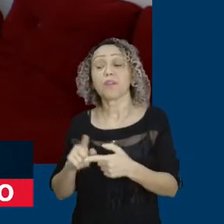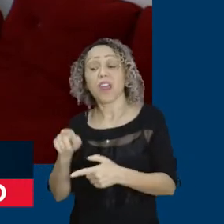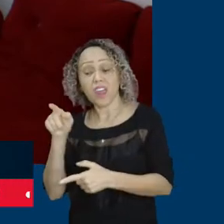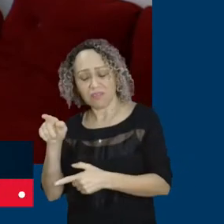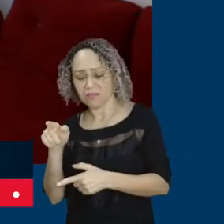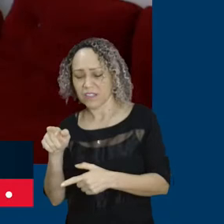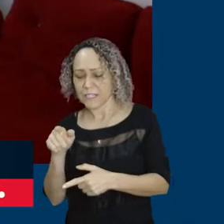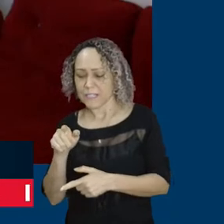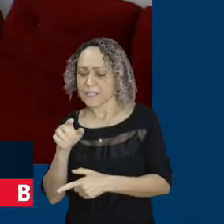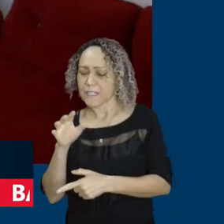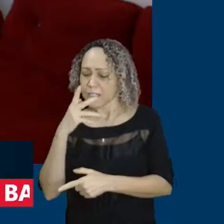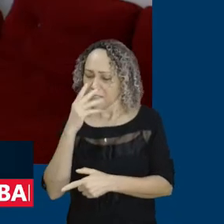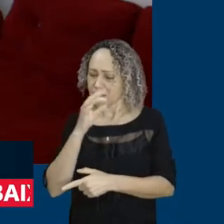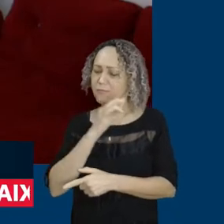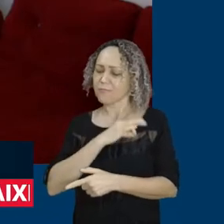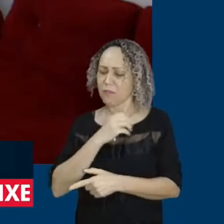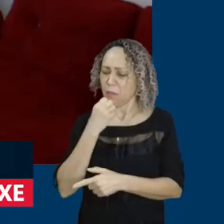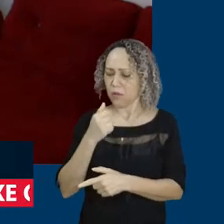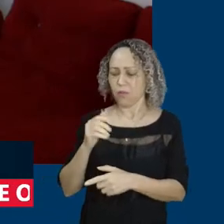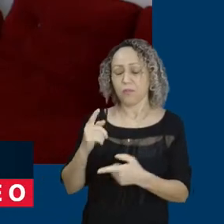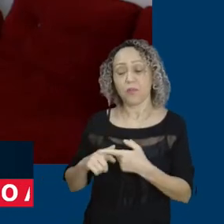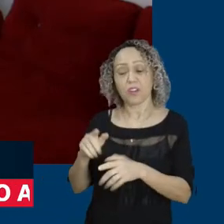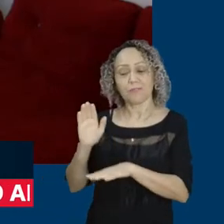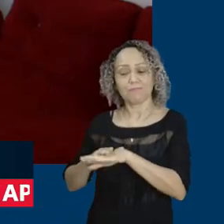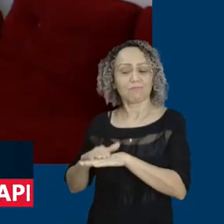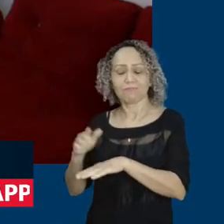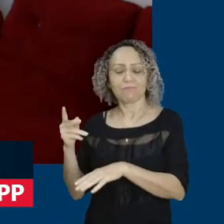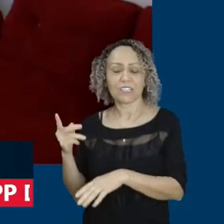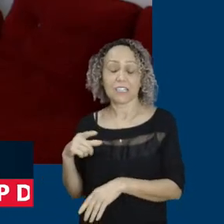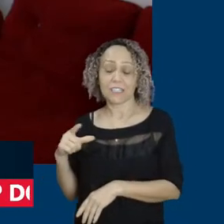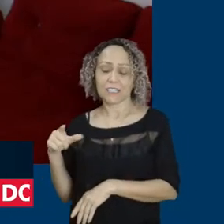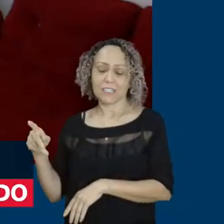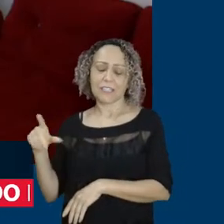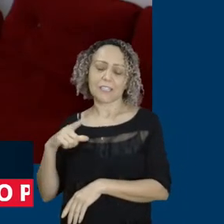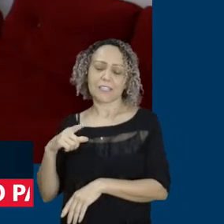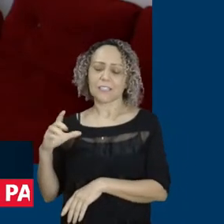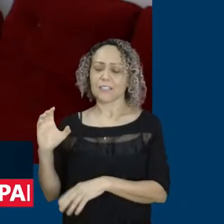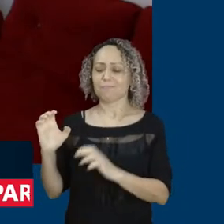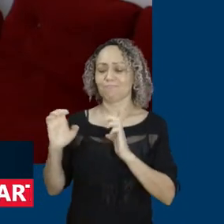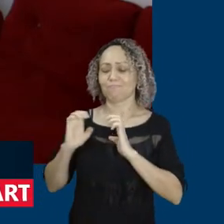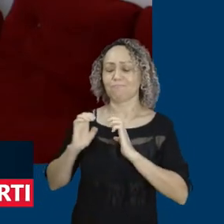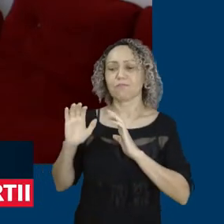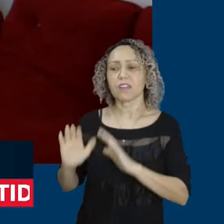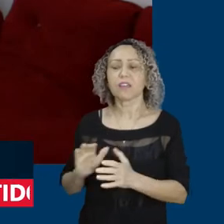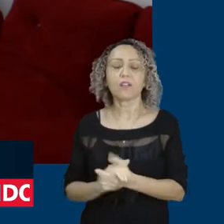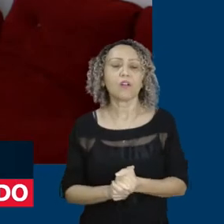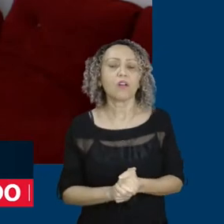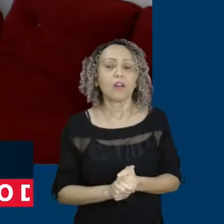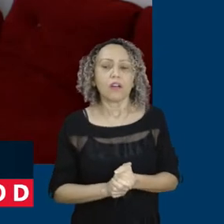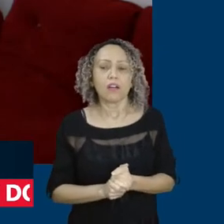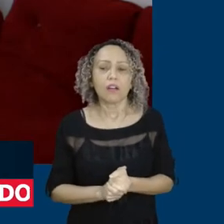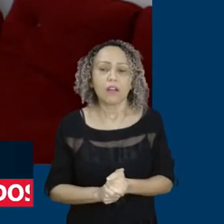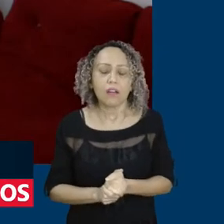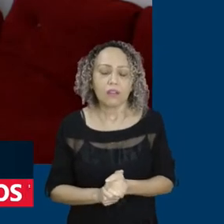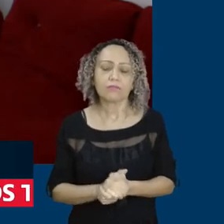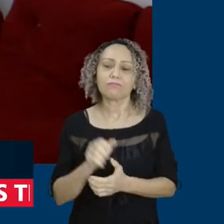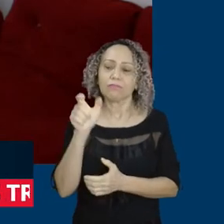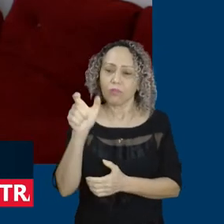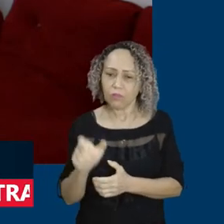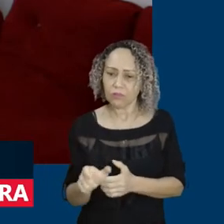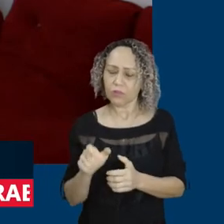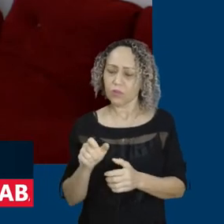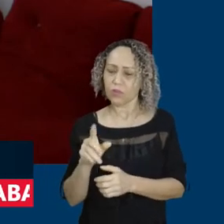sênior da Universidade de São Paulo, a USP, e coordenador do salariômetro, Hélio Zilberstein, o poder de barganha